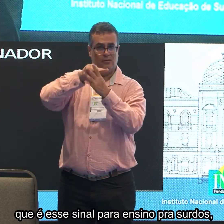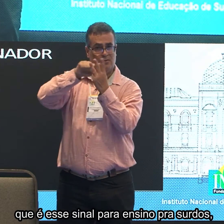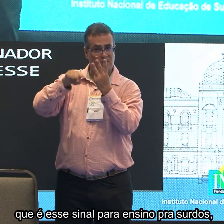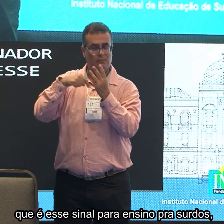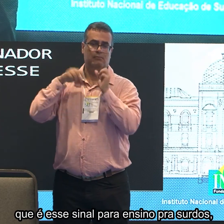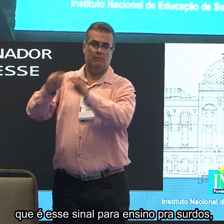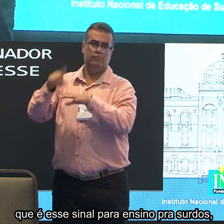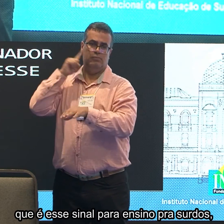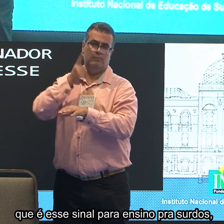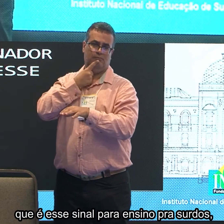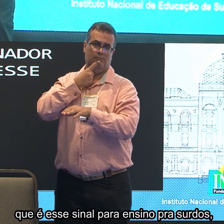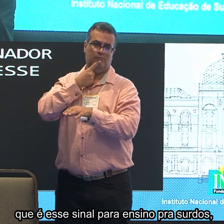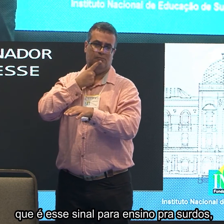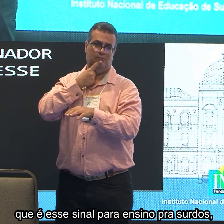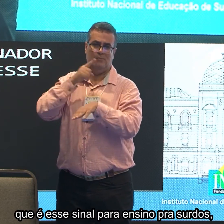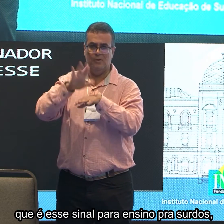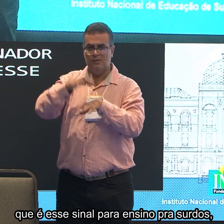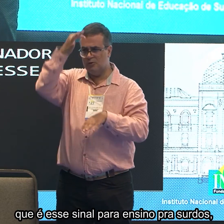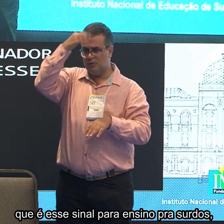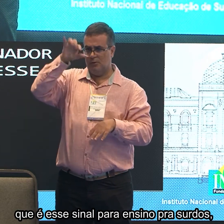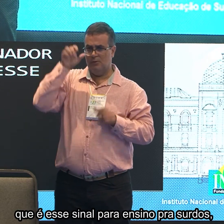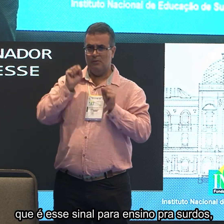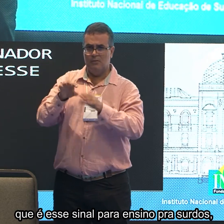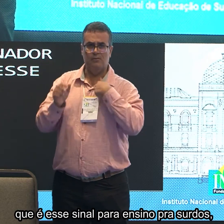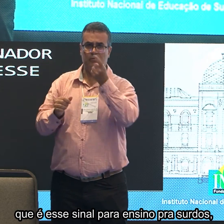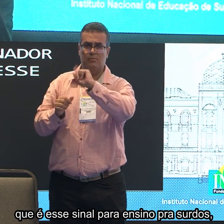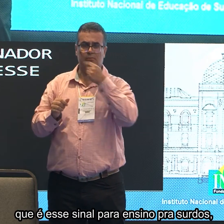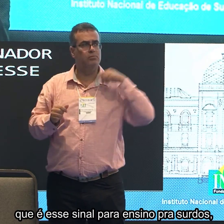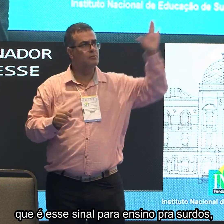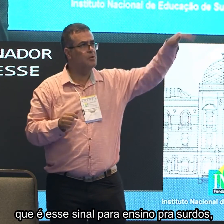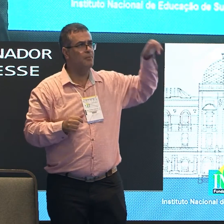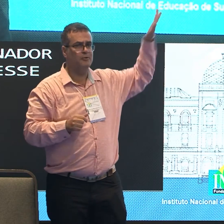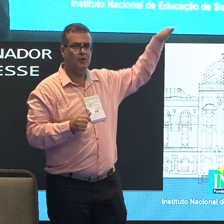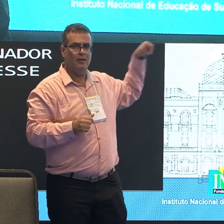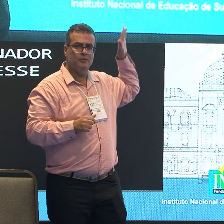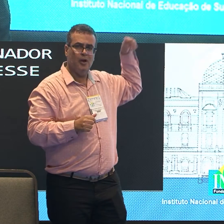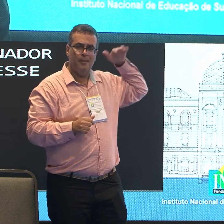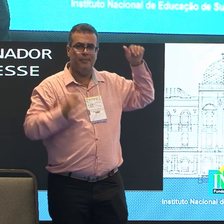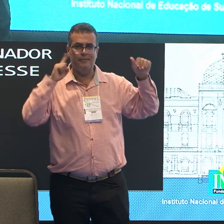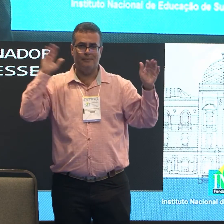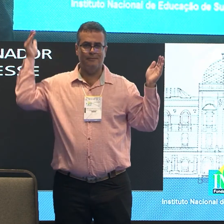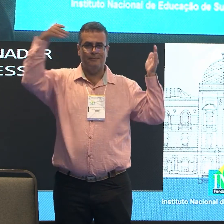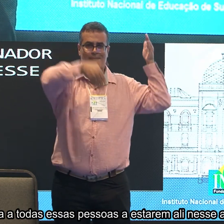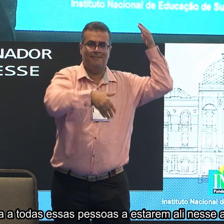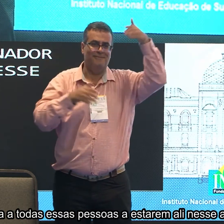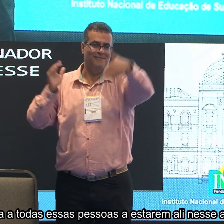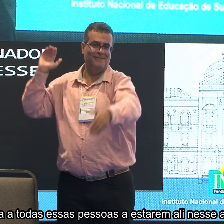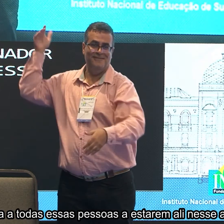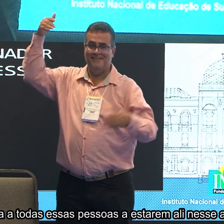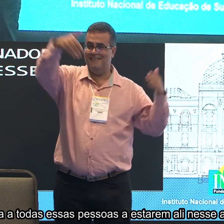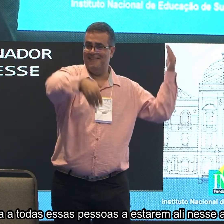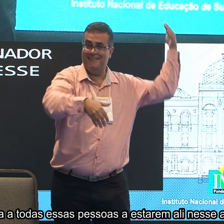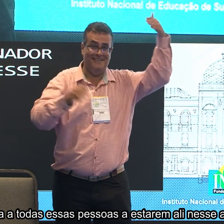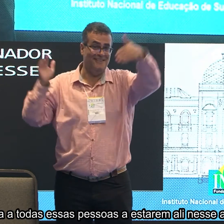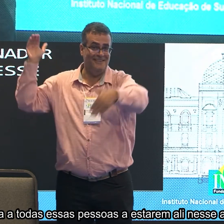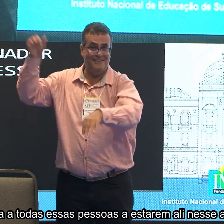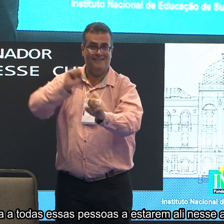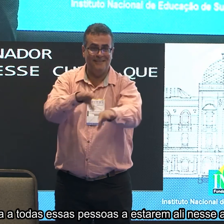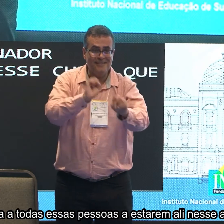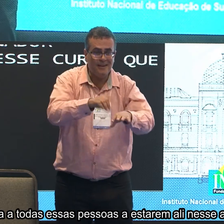que é esse sinal, que é para ensino para surdo especificamente. E convoca todas essas pessoas para